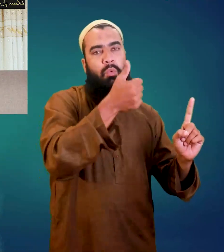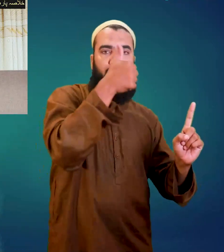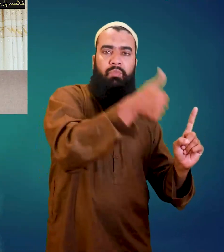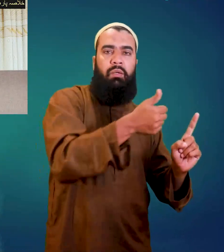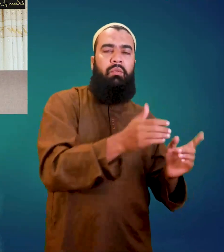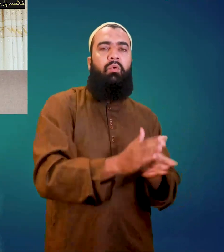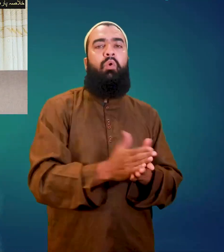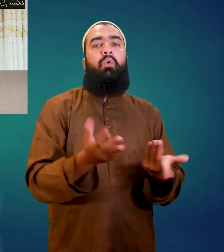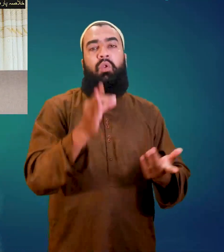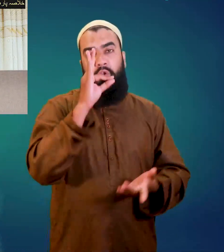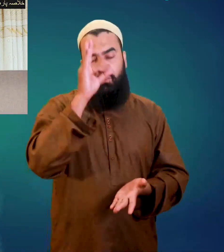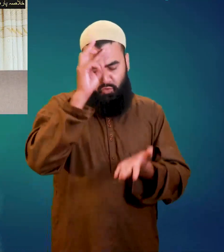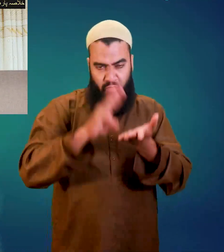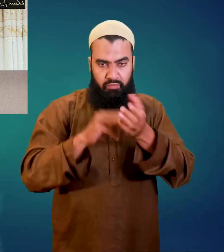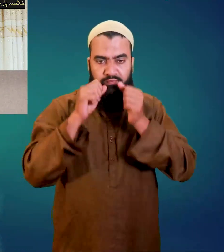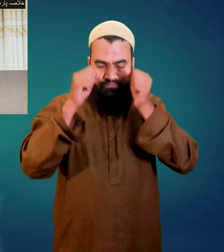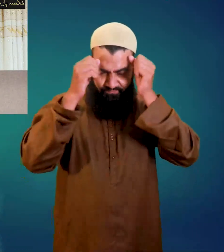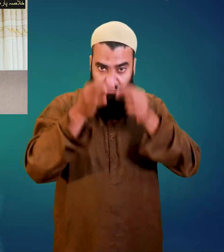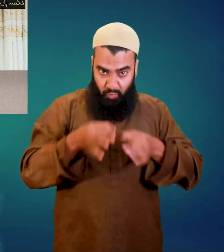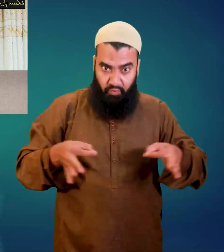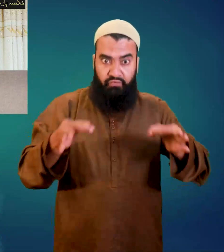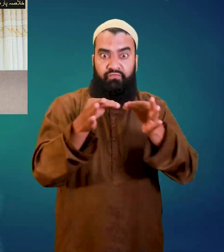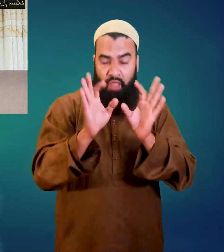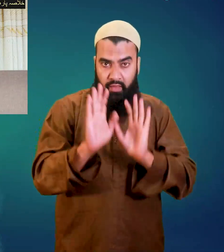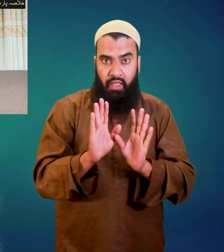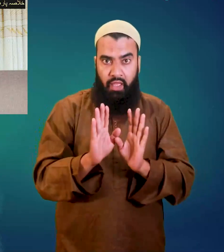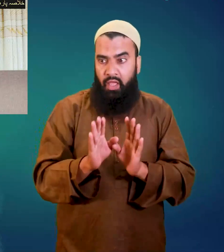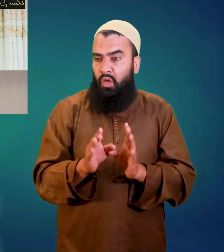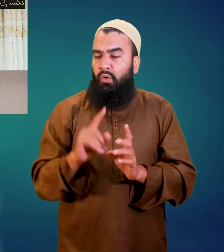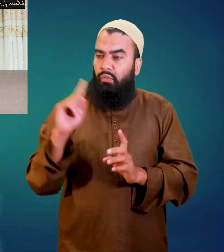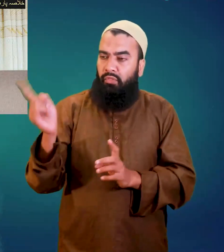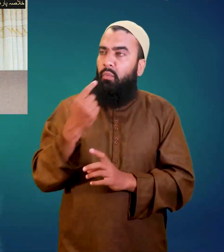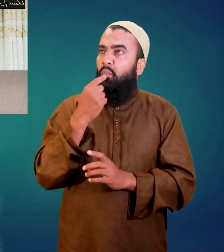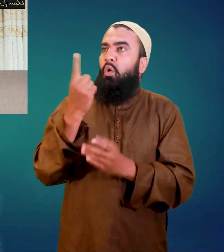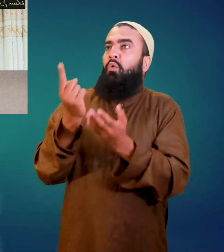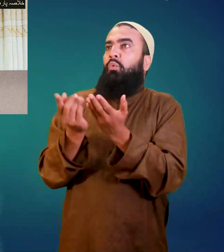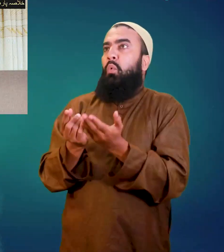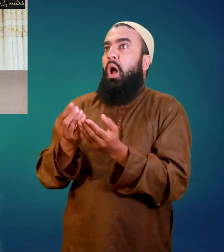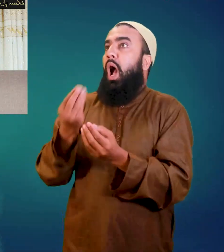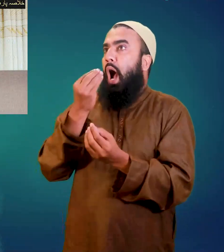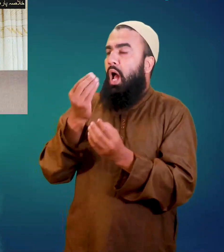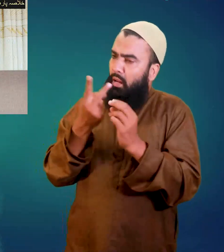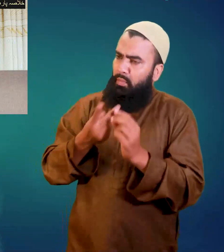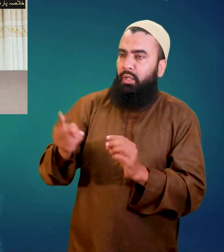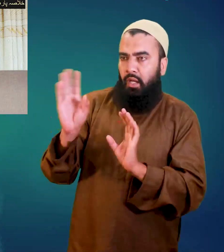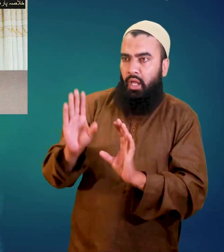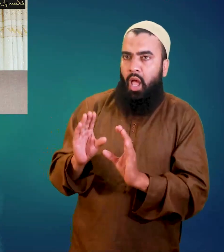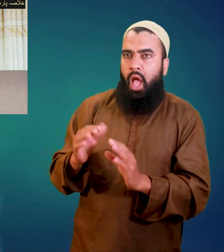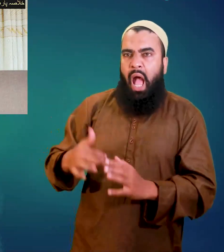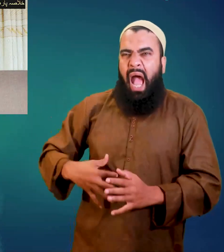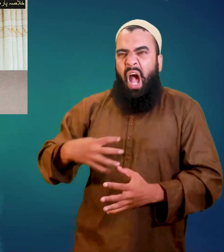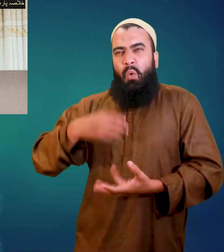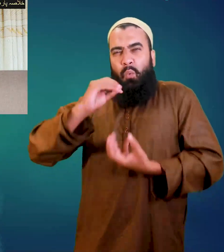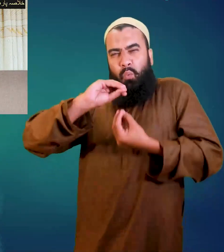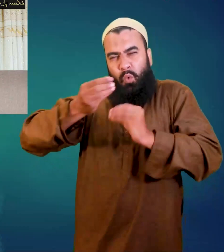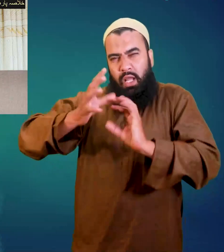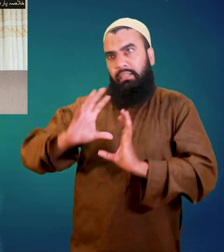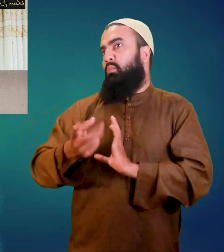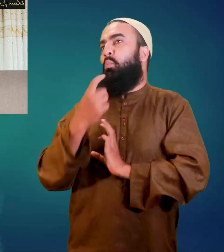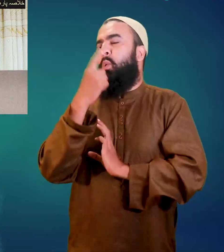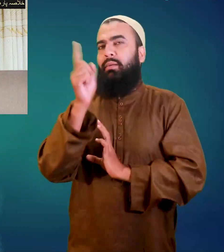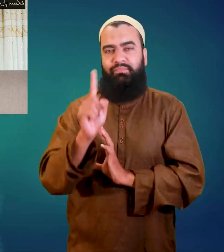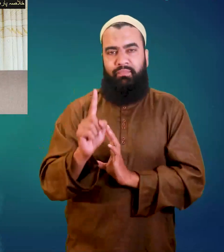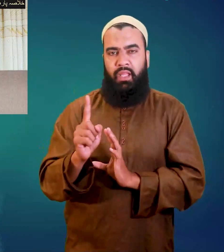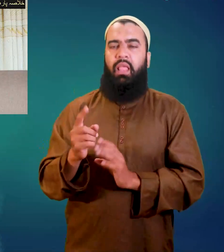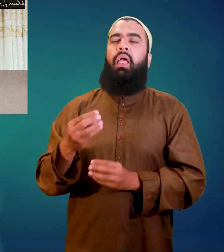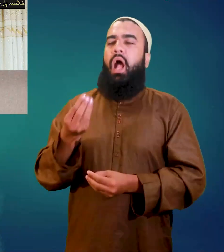العزت سے رزق طلب فرمایا تھا۔ فقر و فاقہ ہی کو پسند کیا کرتے تھے، مسکینی کی حالت میں دنیا کے